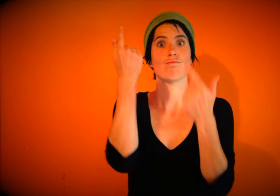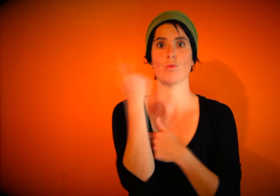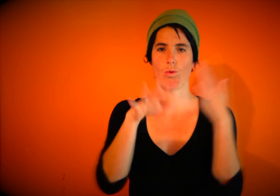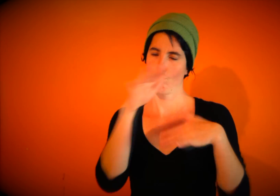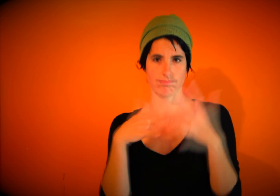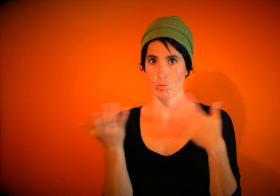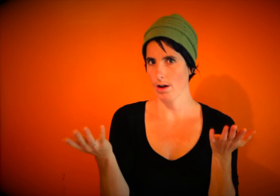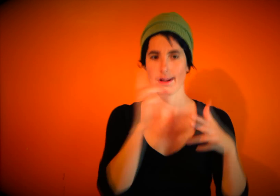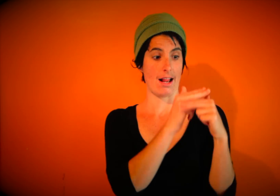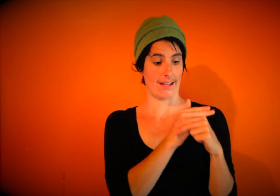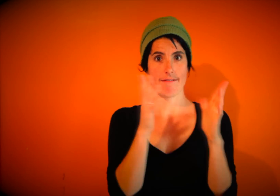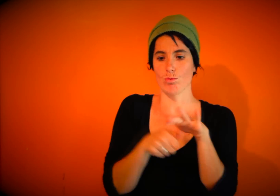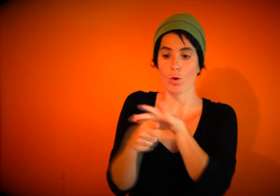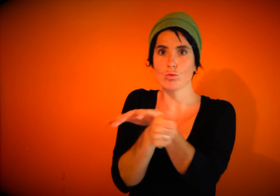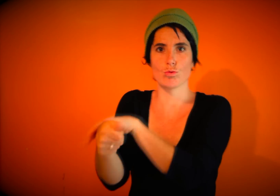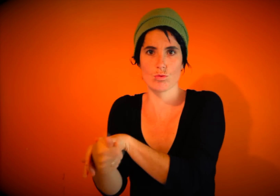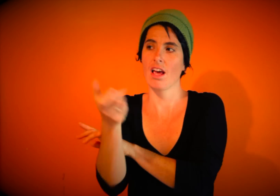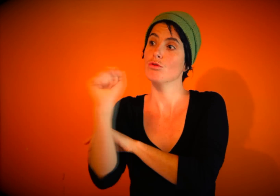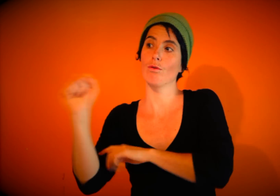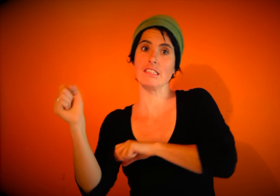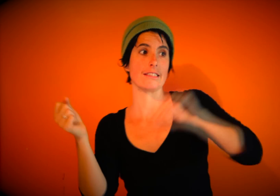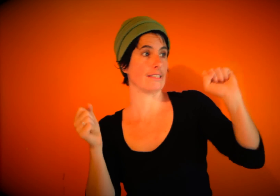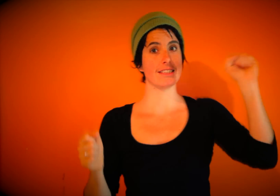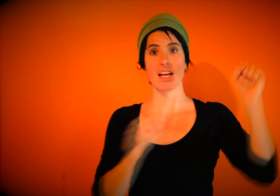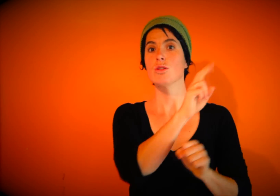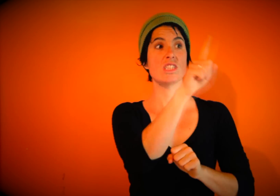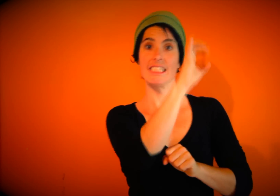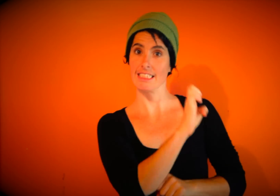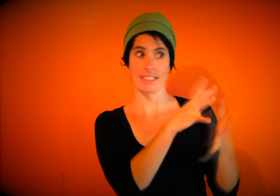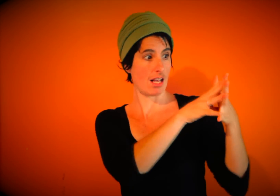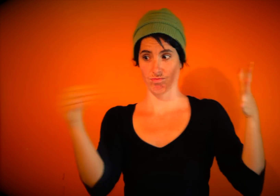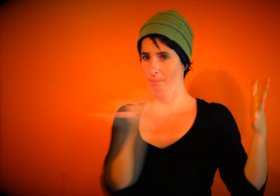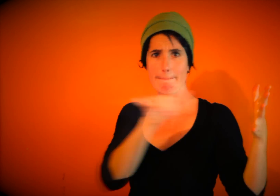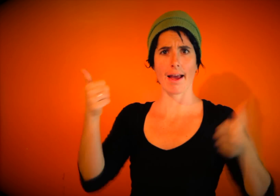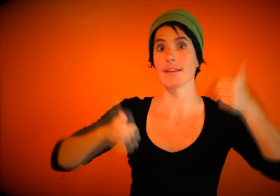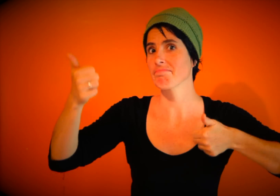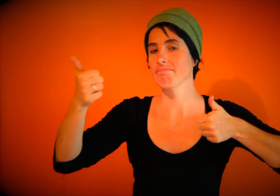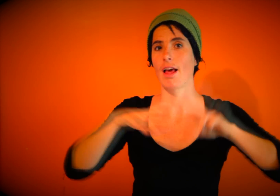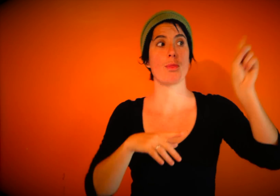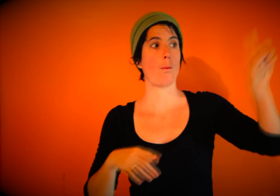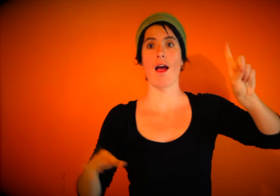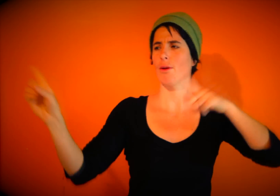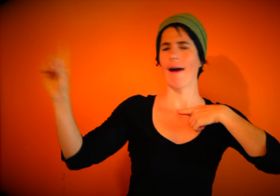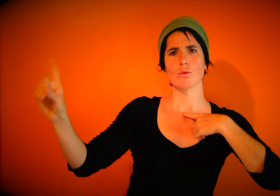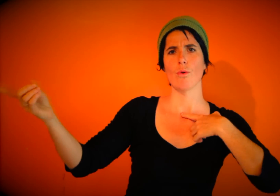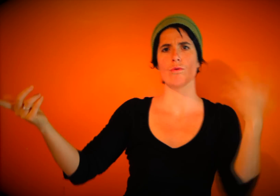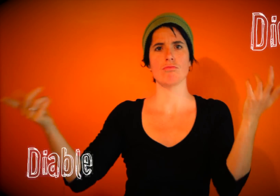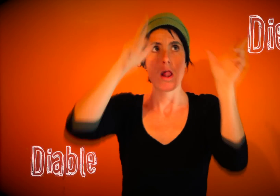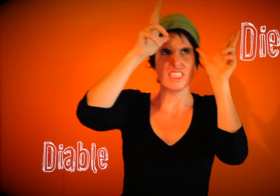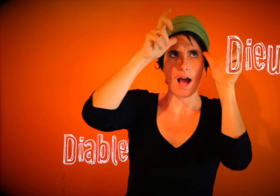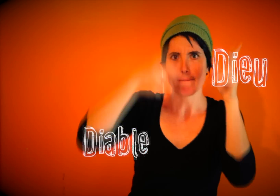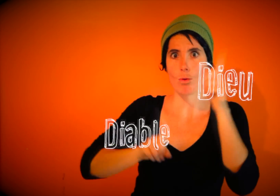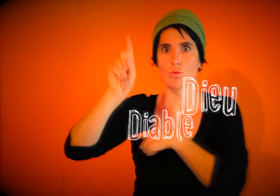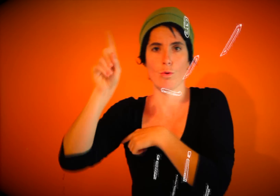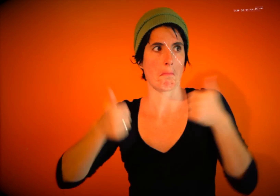Toujours j'ai confondu le lièvre et la tortue, Sophie avec Sylvie, Suzy et son sosie, de Vert et de Pardieu,